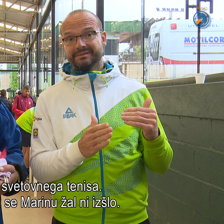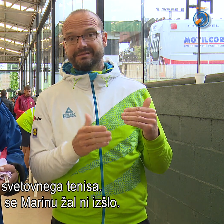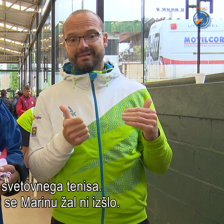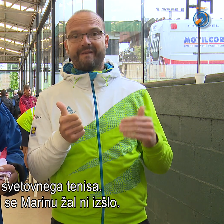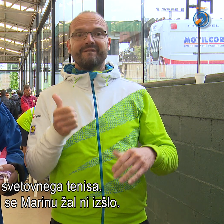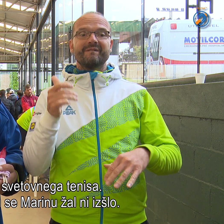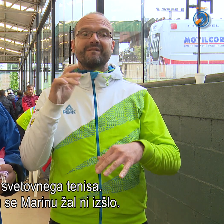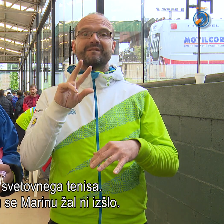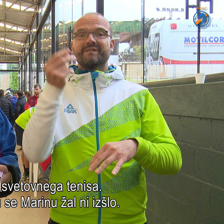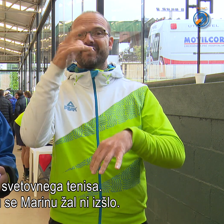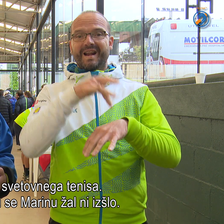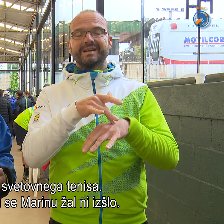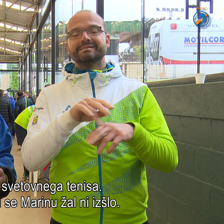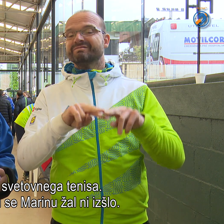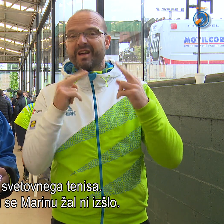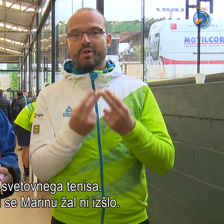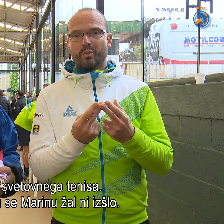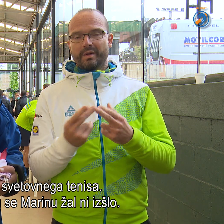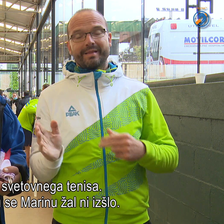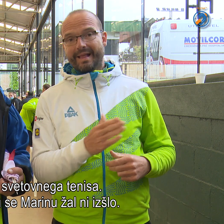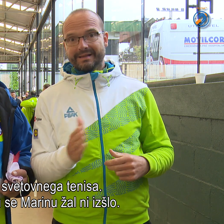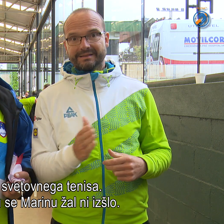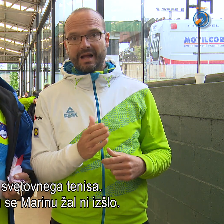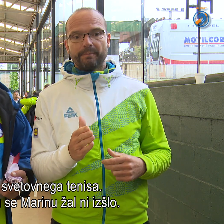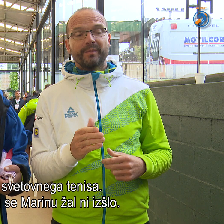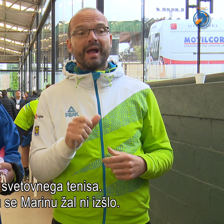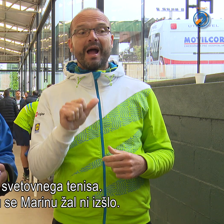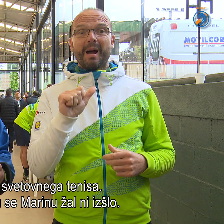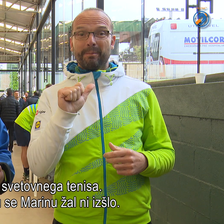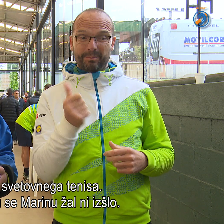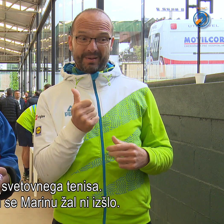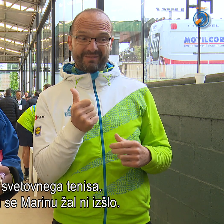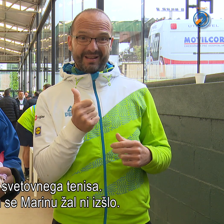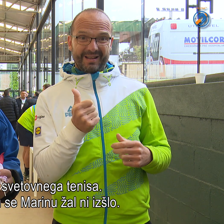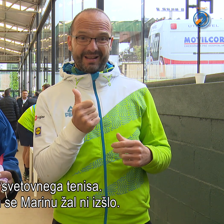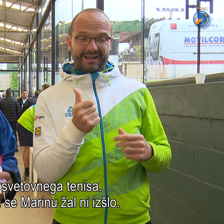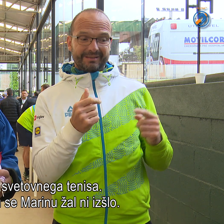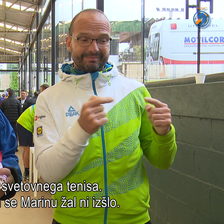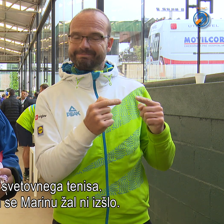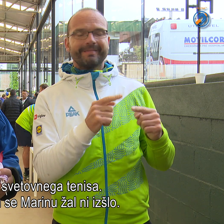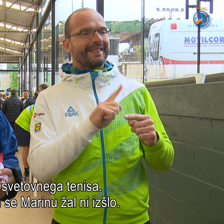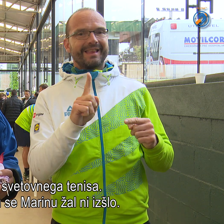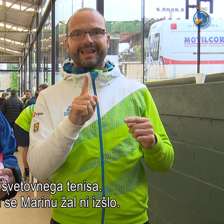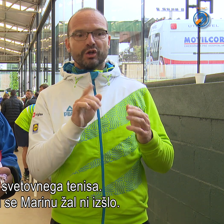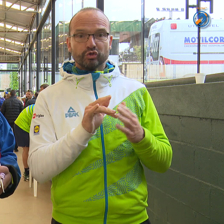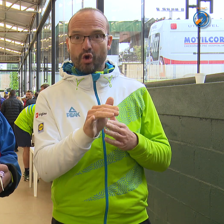vrh svetovnega tenisa. V prvem setu se Marino žal ni šlo.